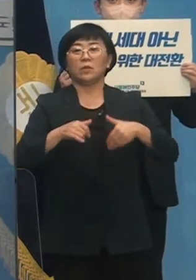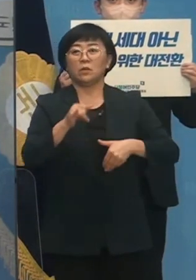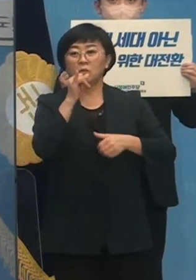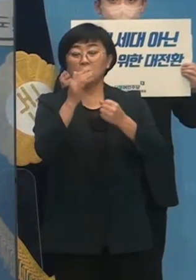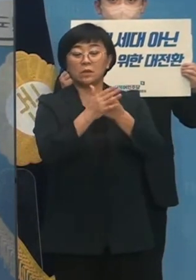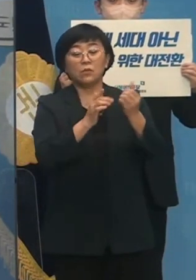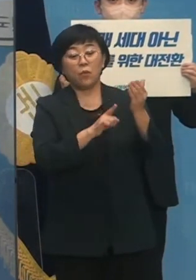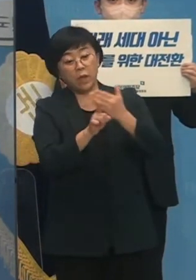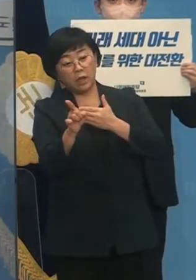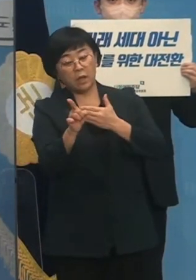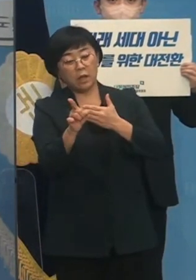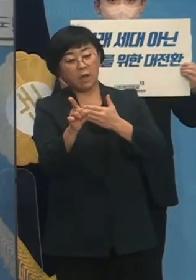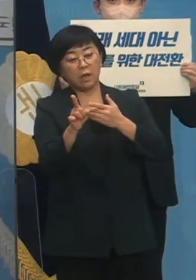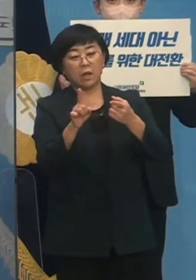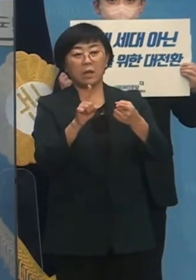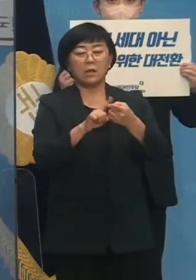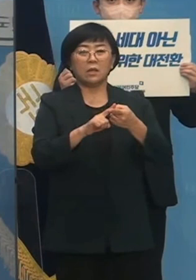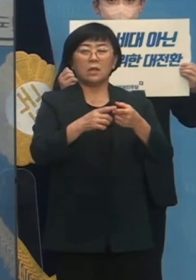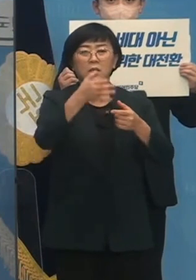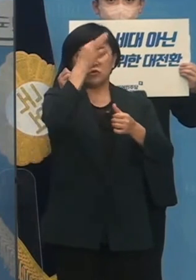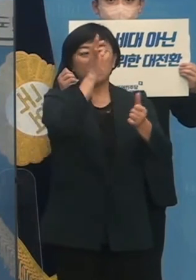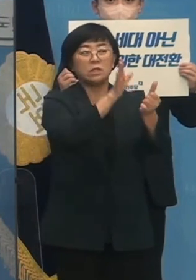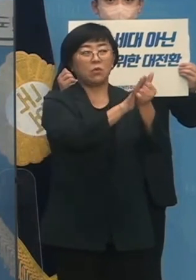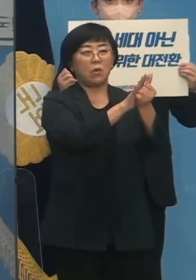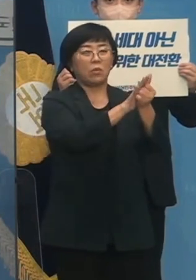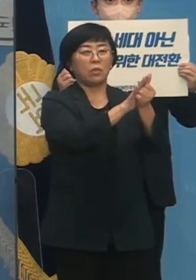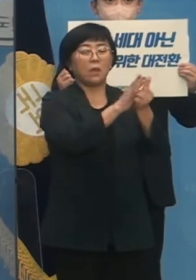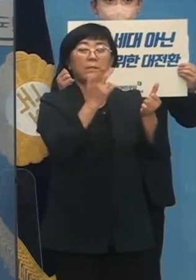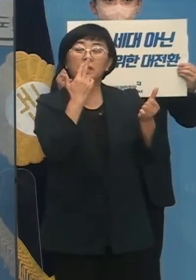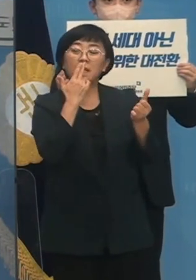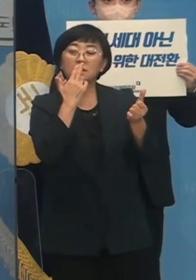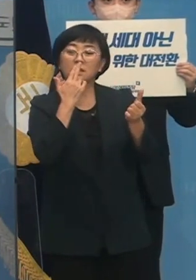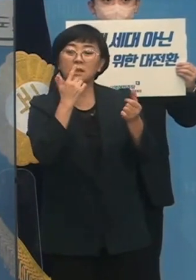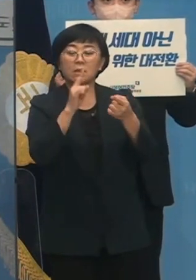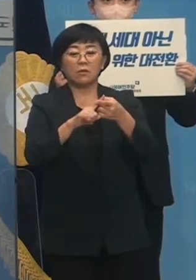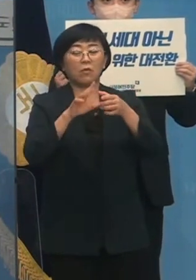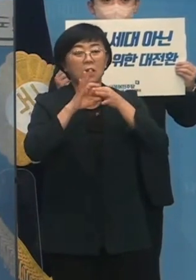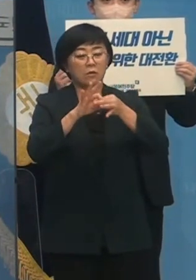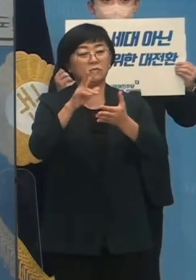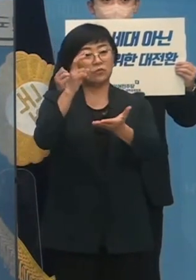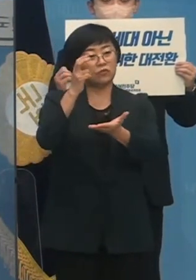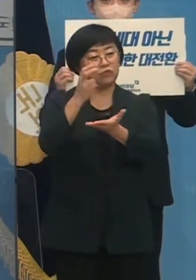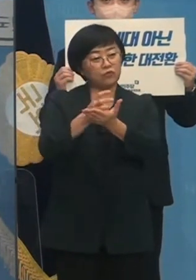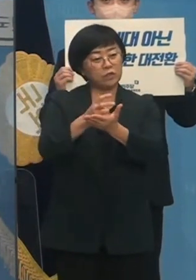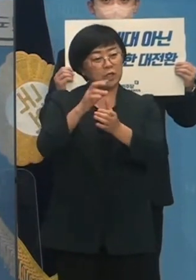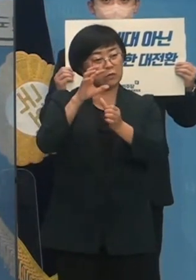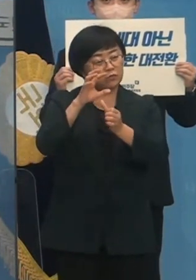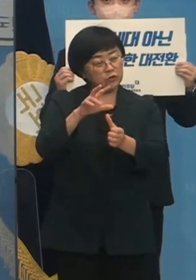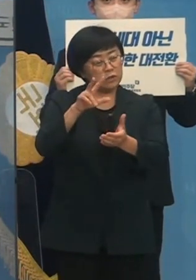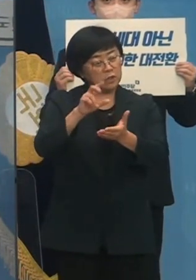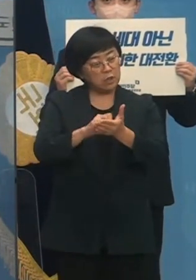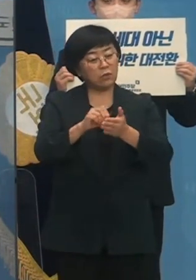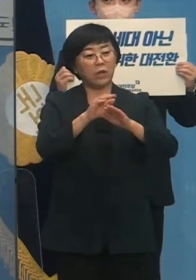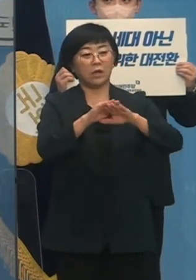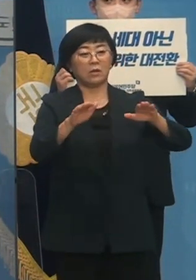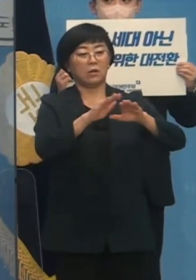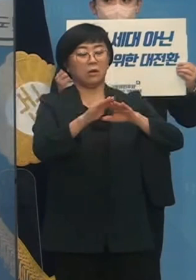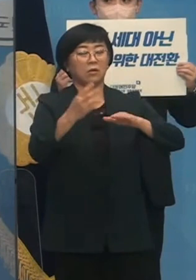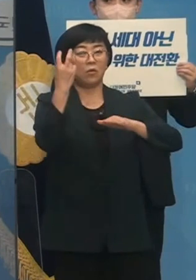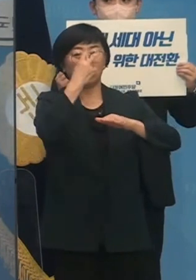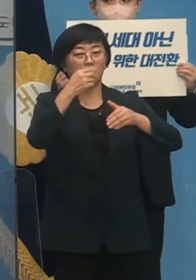이 외에도 업사이클링 기술 지원이나 플라스틱 포장재 규제 등의 문제도 함께 검토해 주시기를 요청합니다.